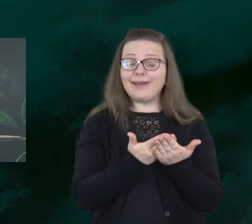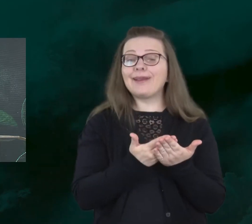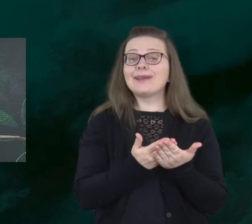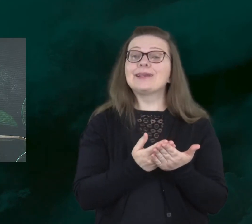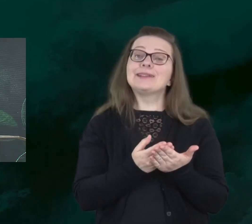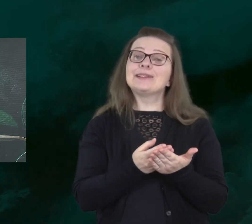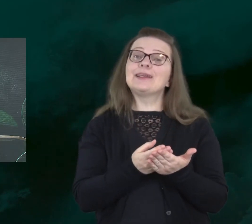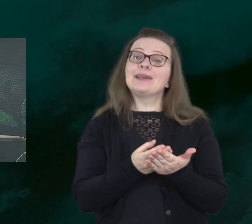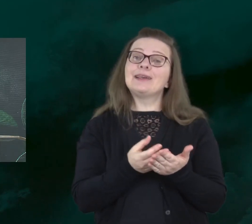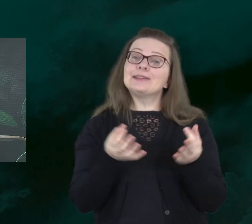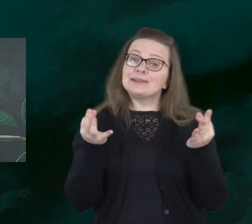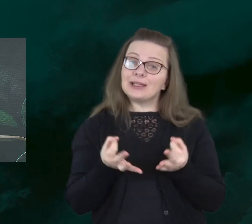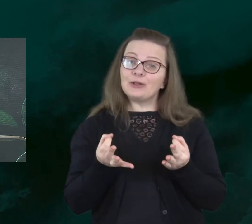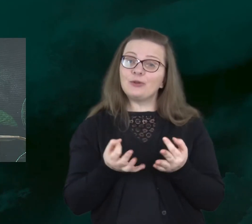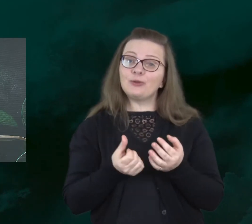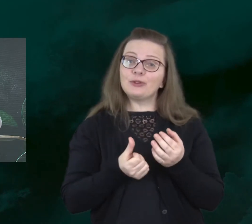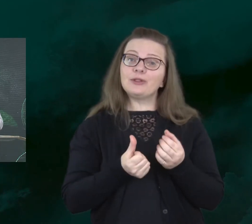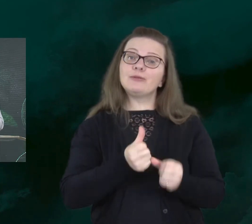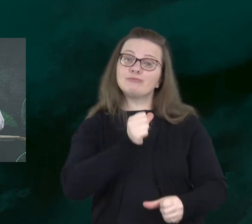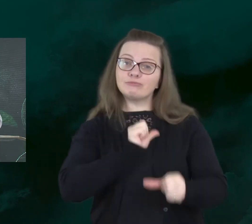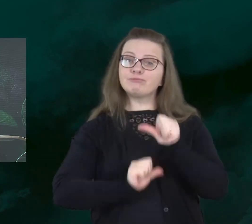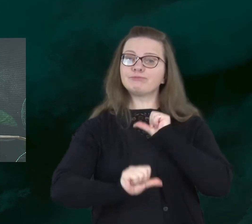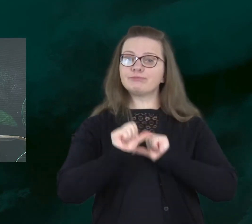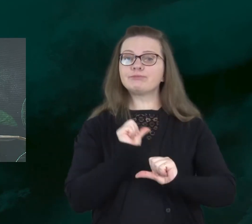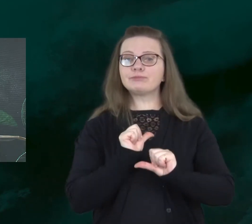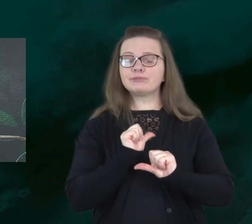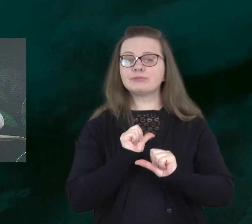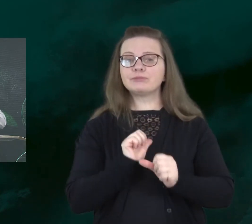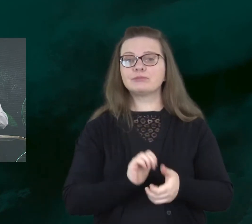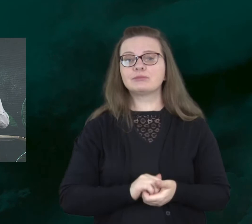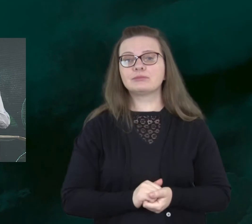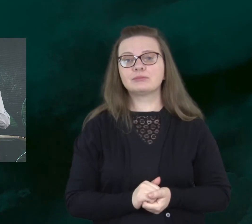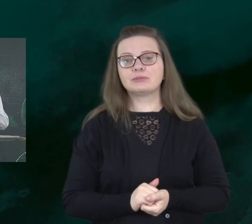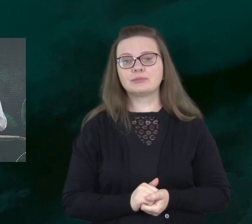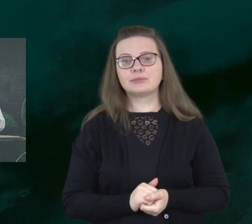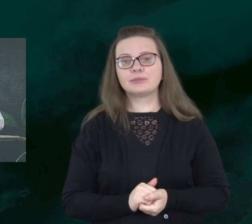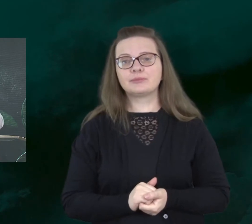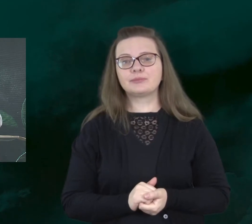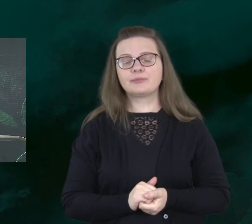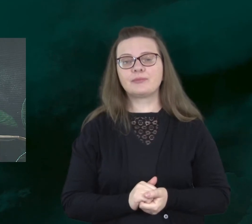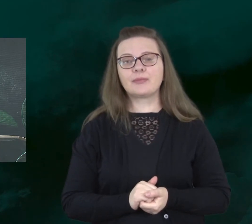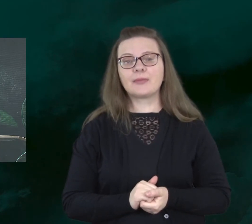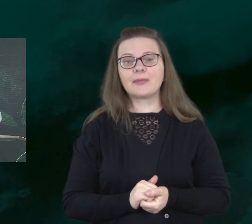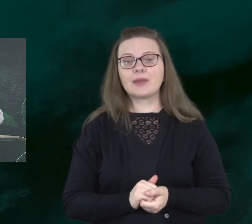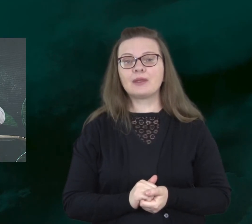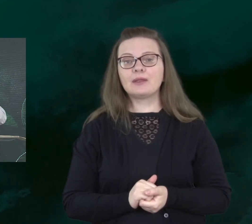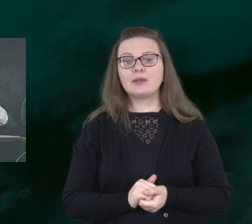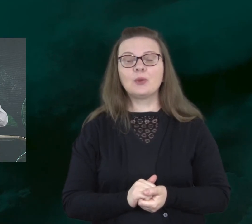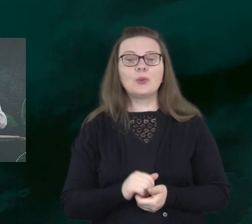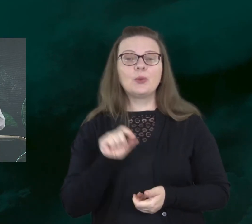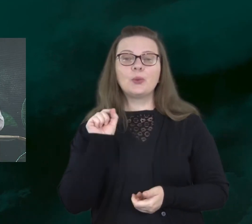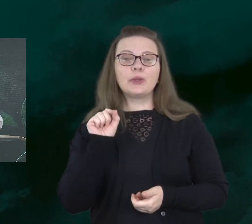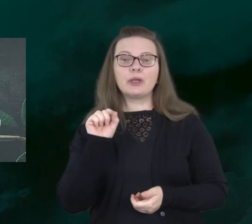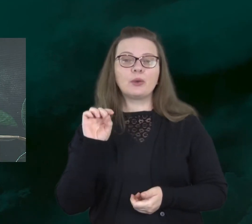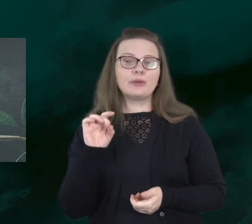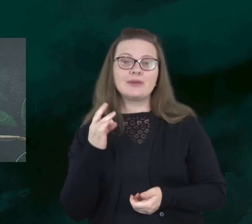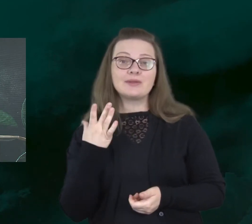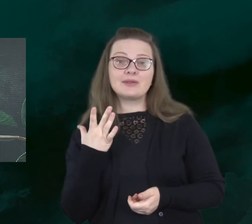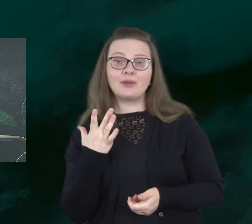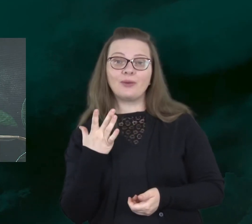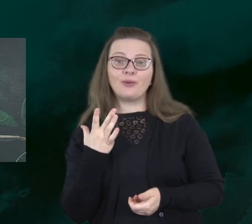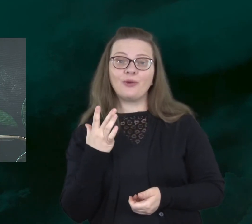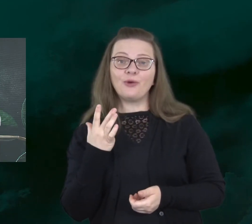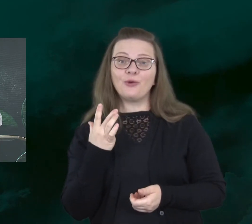nele. Então, isso fez com que, pouco a pouco, formasse entre eles um